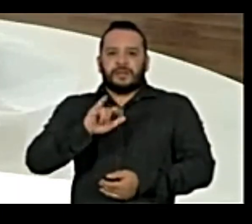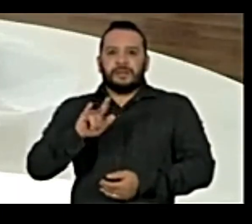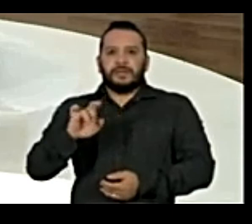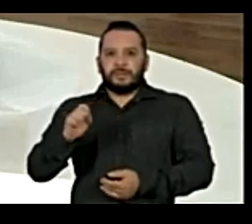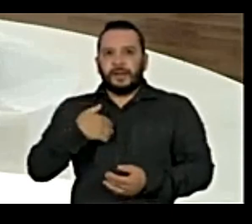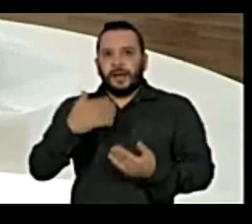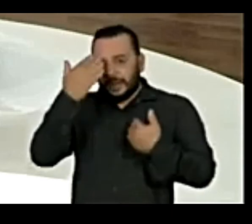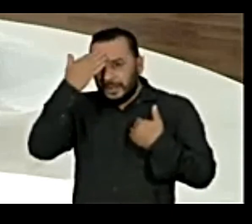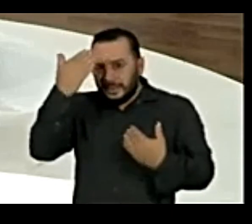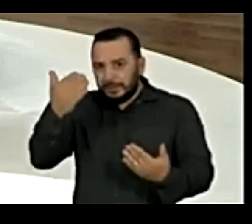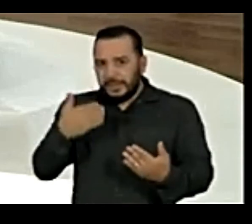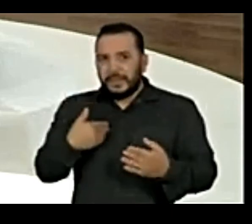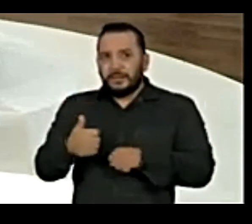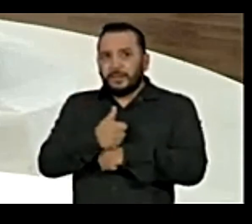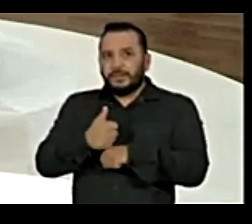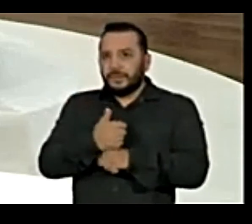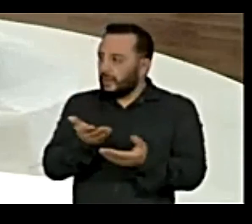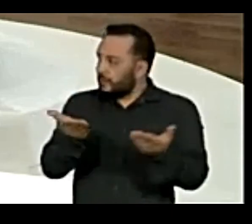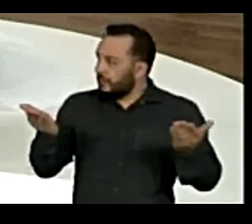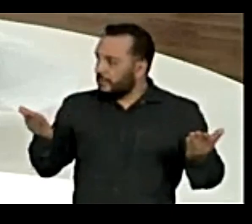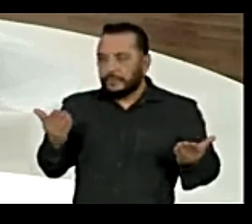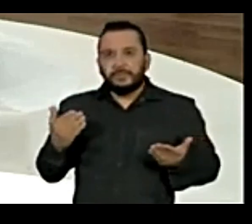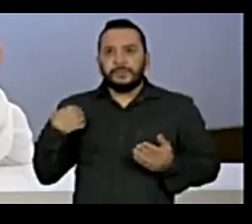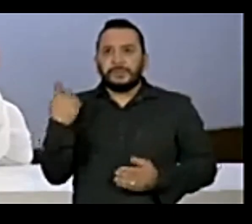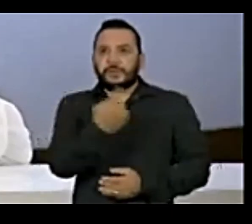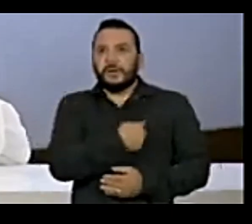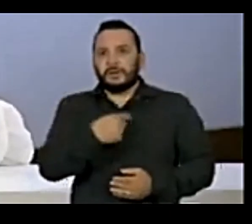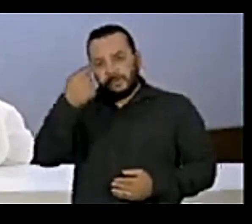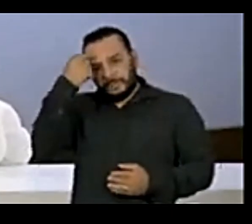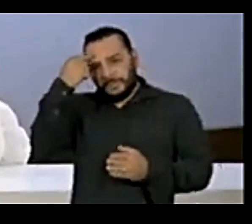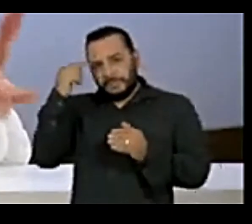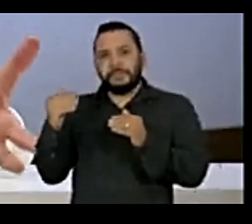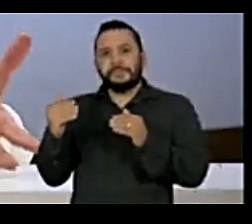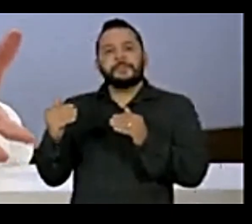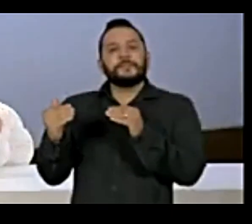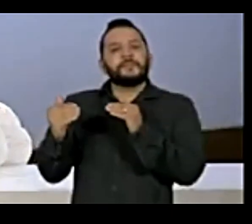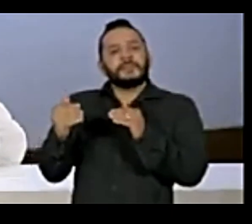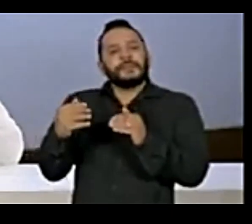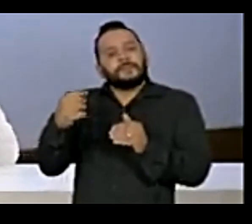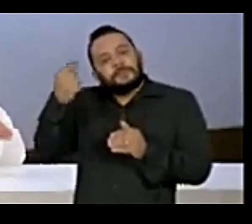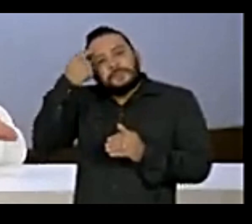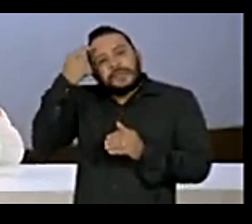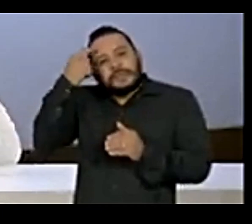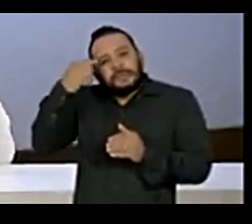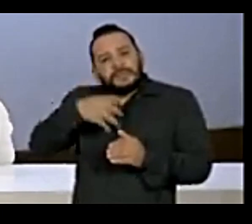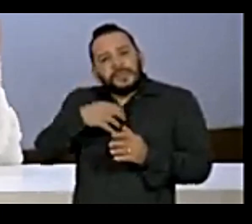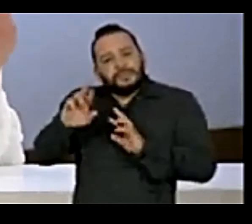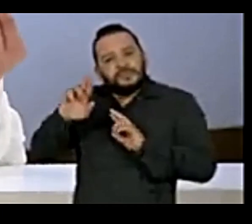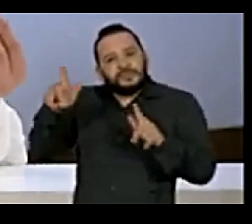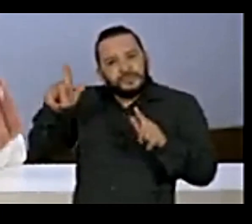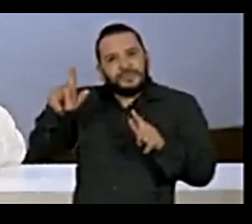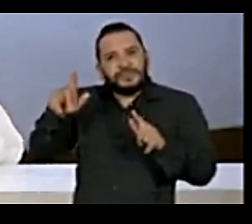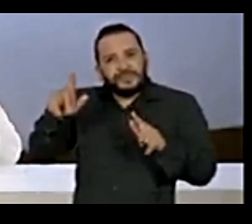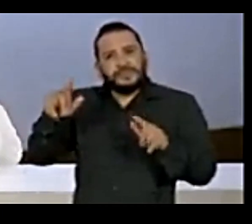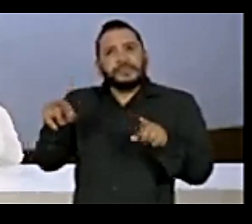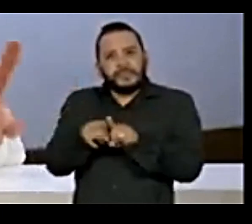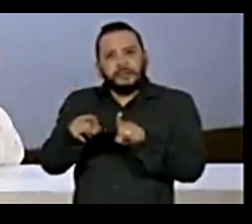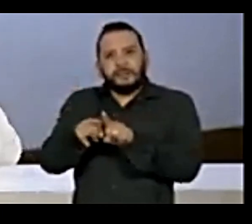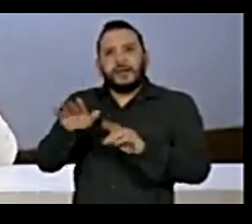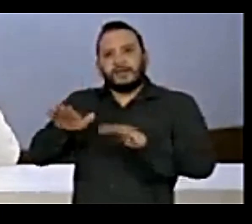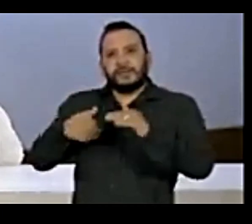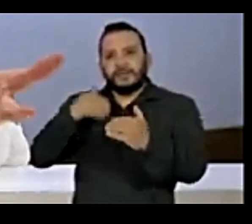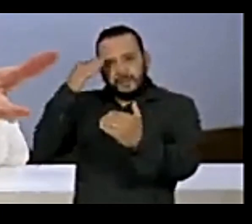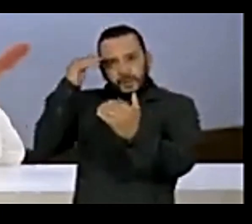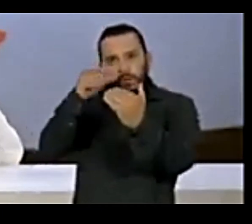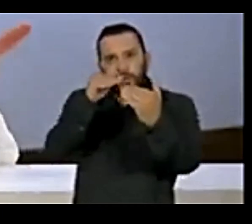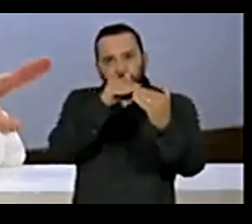nossos colegas de profissão, nós que pensamos de formas tão peculiares, pensamos diferentes, que concordamos e